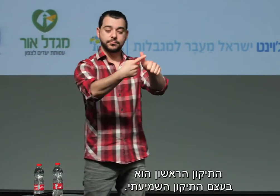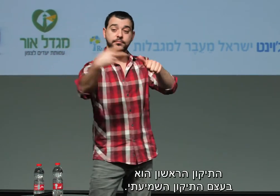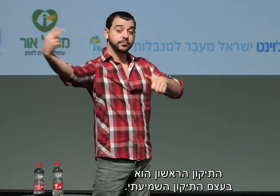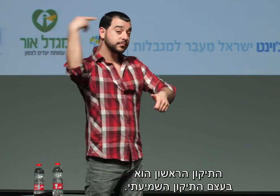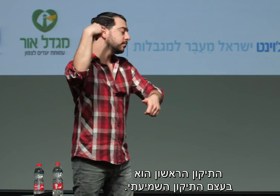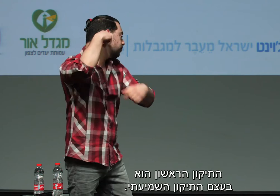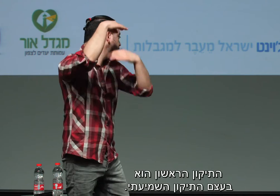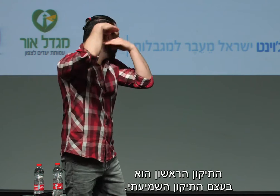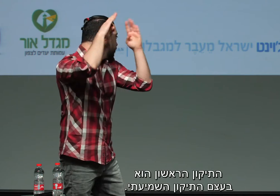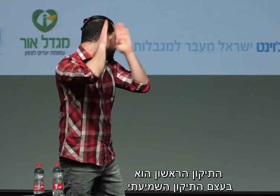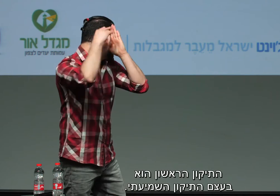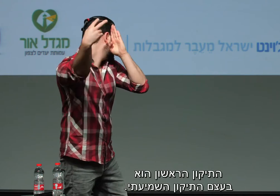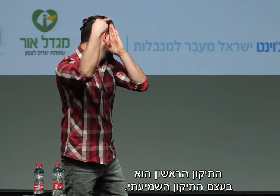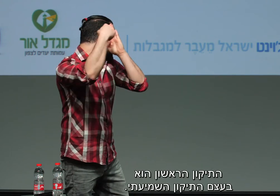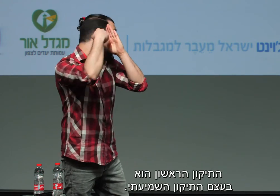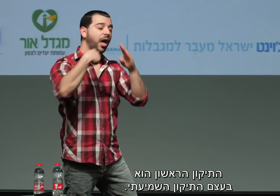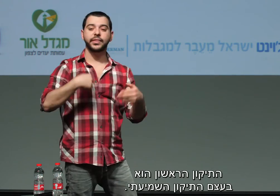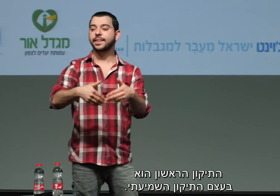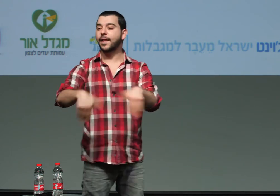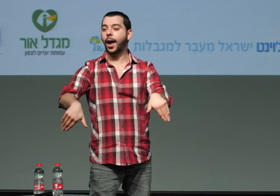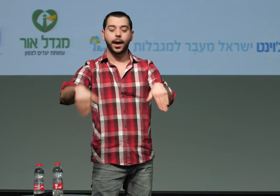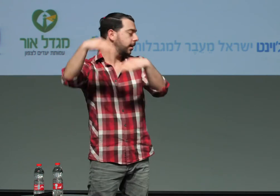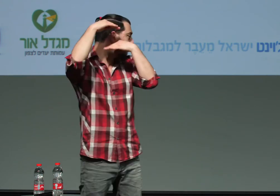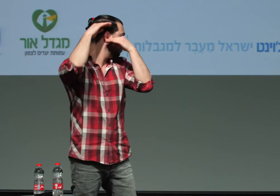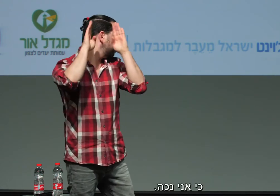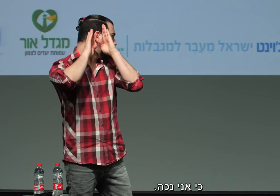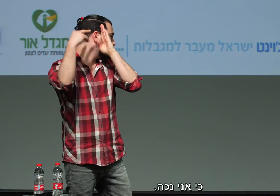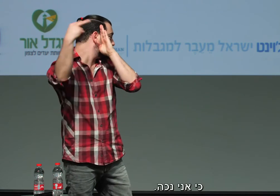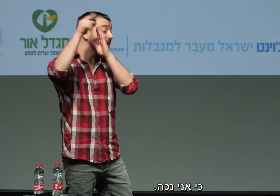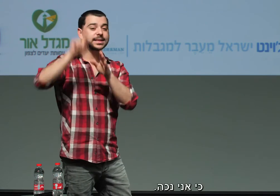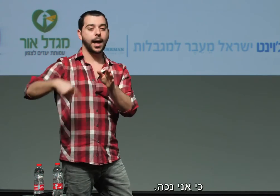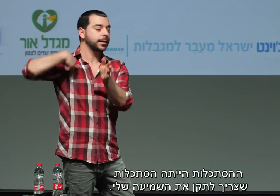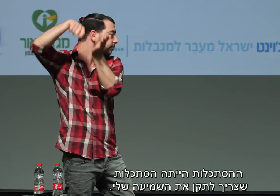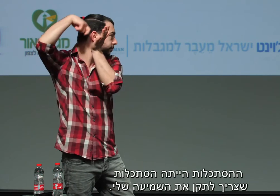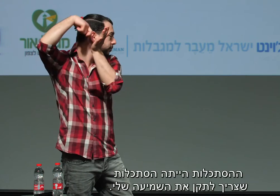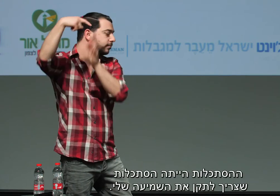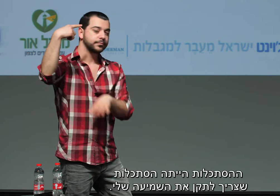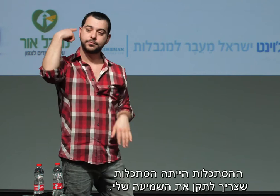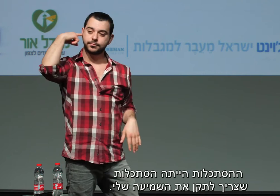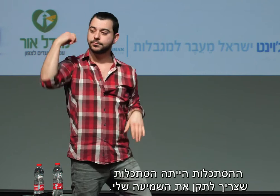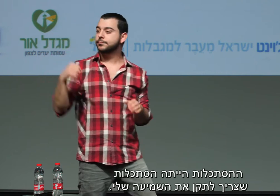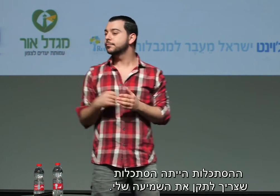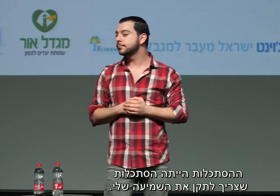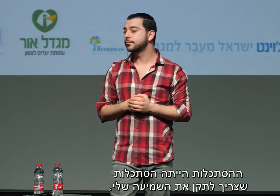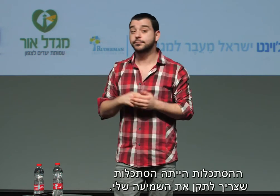התיקון הראשון הוא שבעצם התיקון השמיעתי, כי אני נכה. ההסתכלות הייתה הסתכלות שצריך לתקן את השמיעה